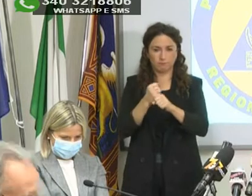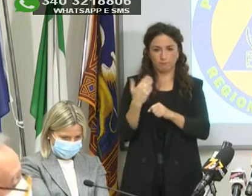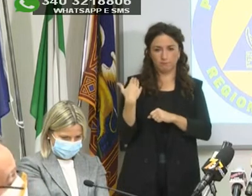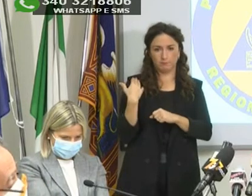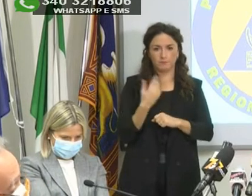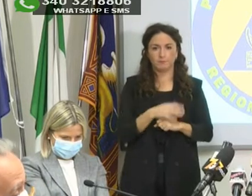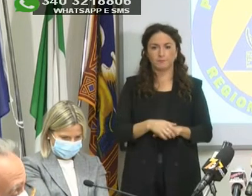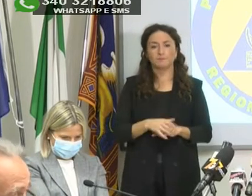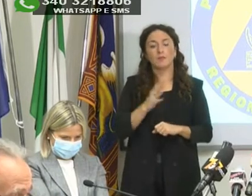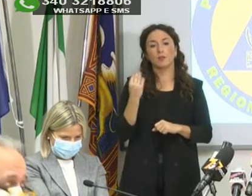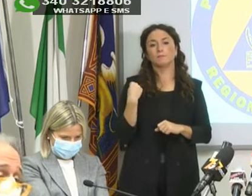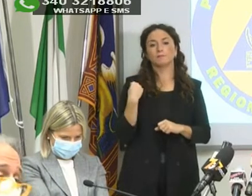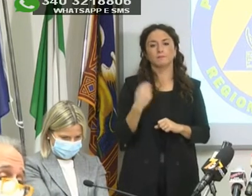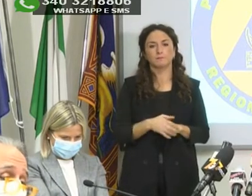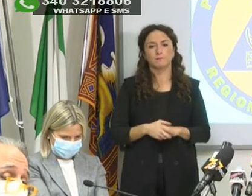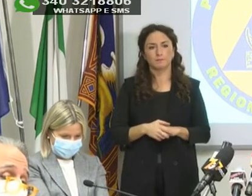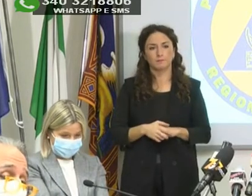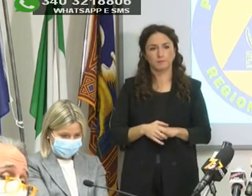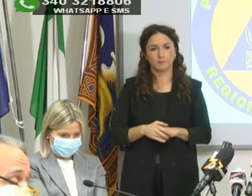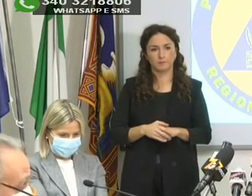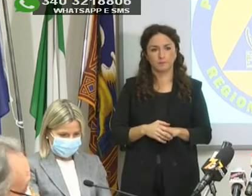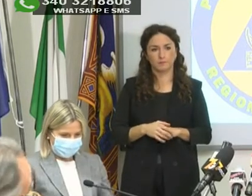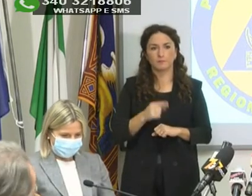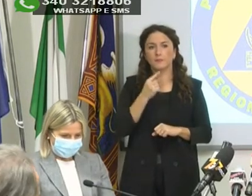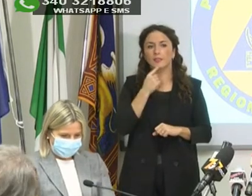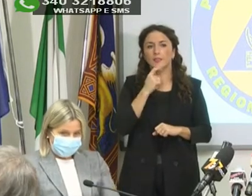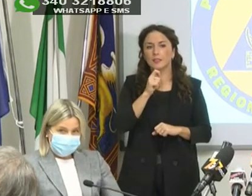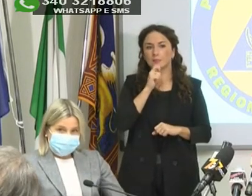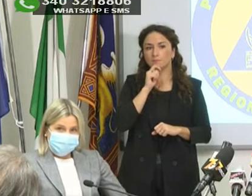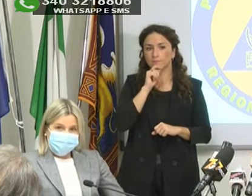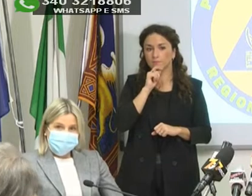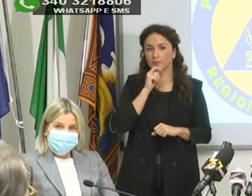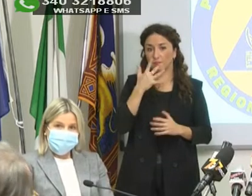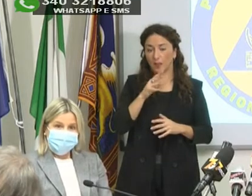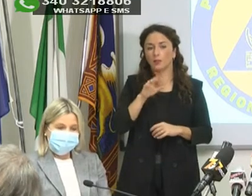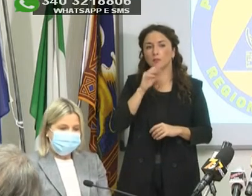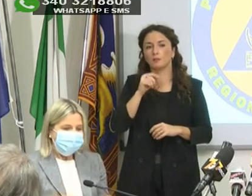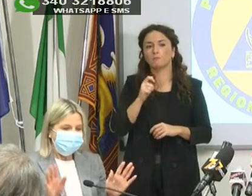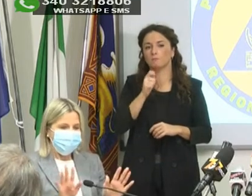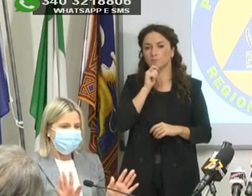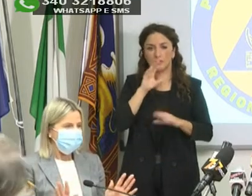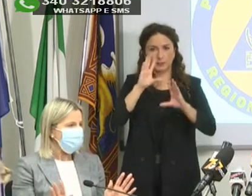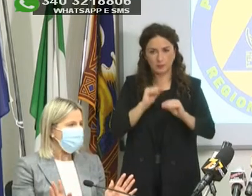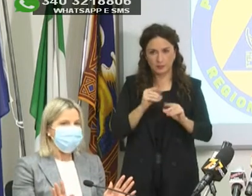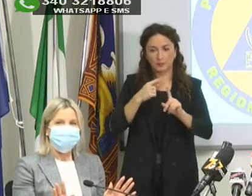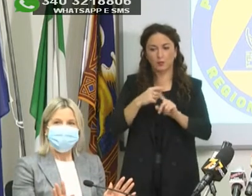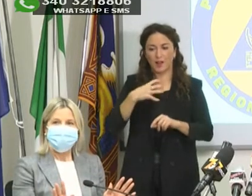Altro? Pederiva, chi ha parlato spenga i microfoni, l'invito ai microfoni vale anche per gli assessori.